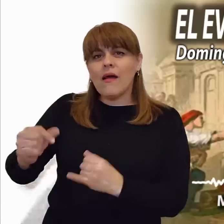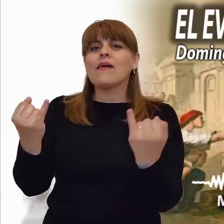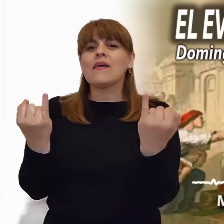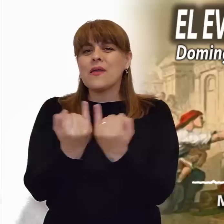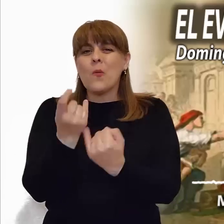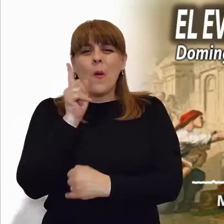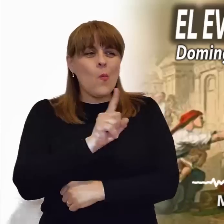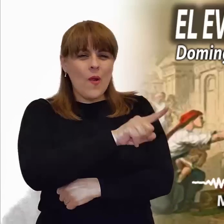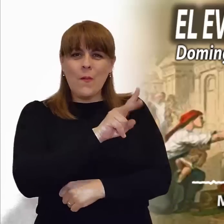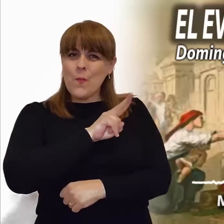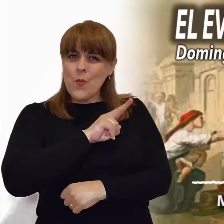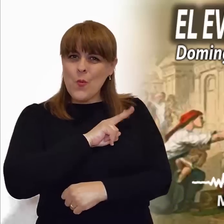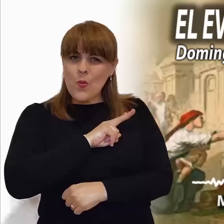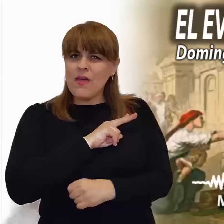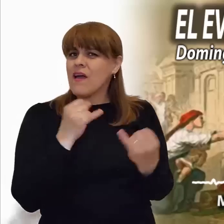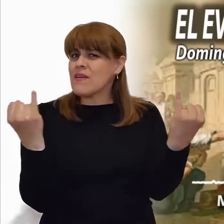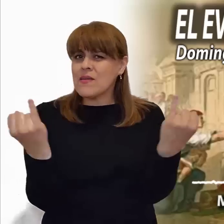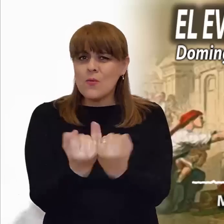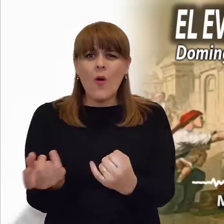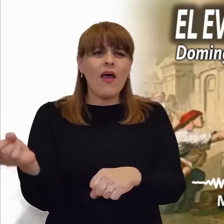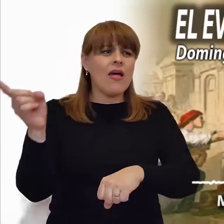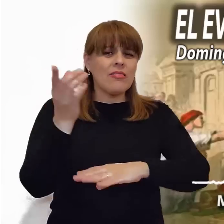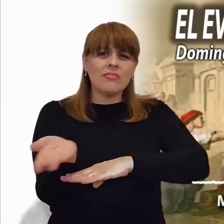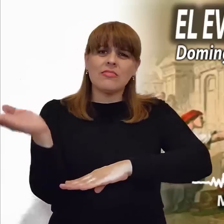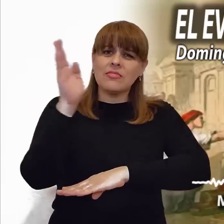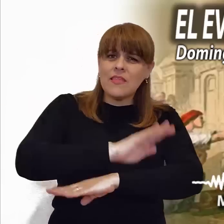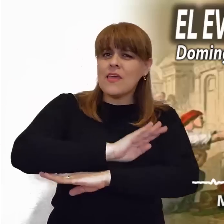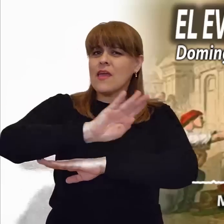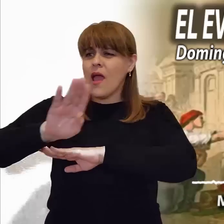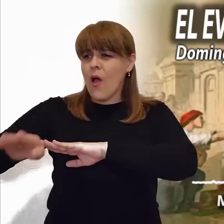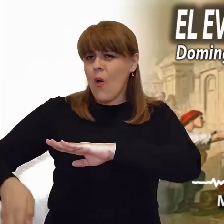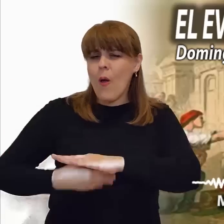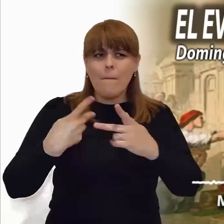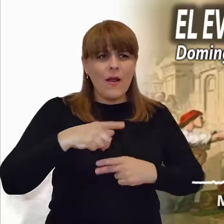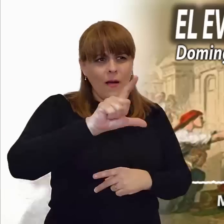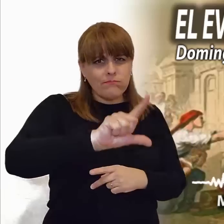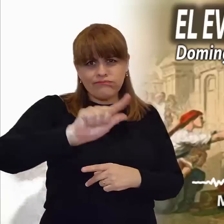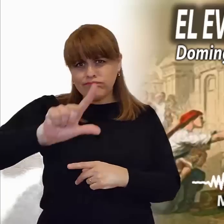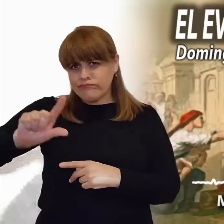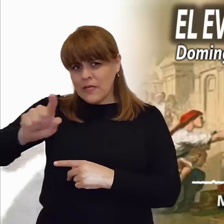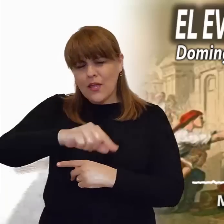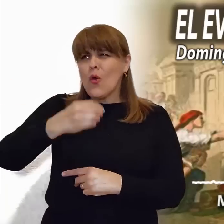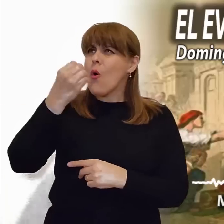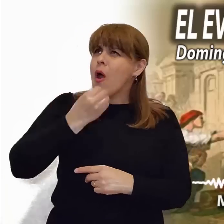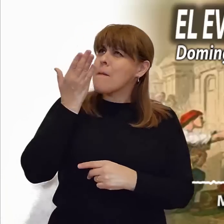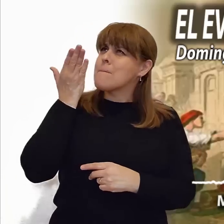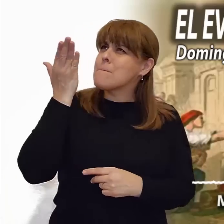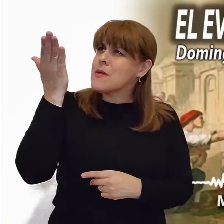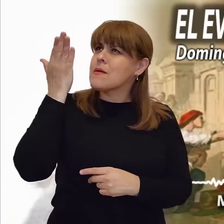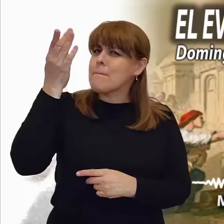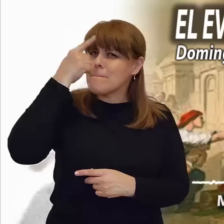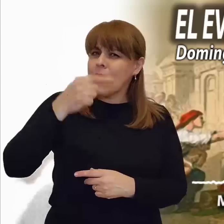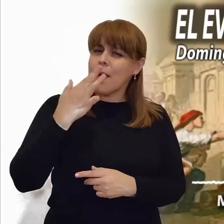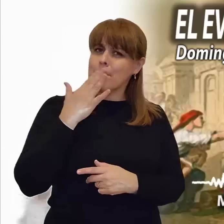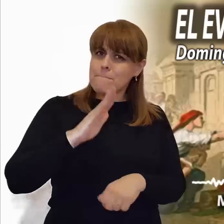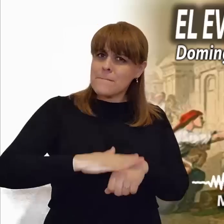viuda es el mismo grito que no cesa día y noche como una oración de los oprimidos por un sistema injusto